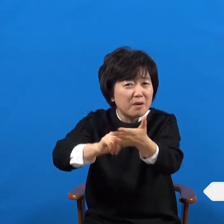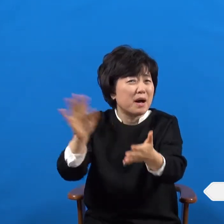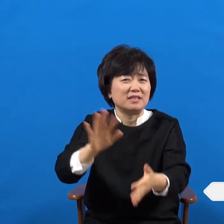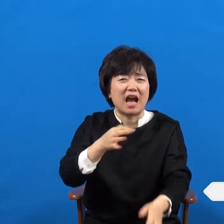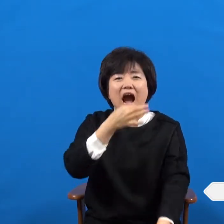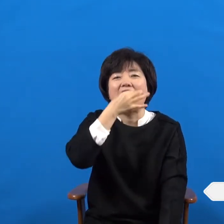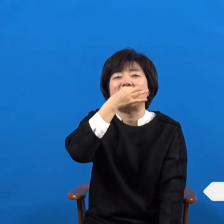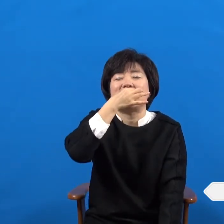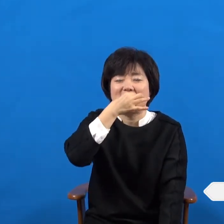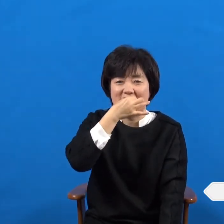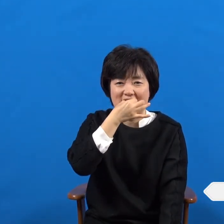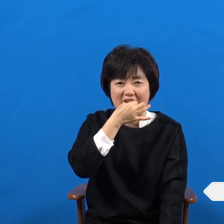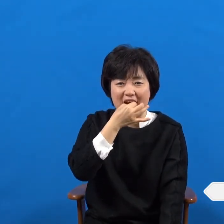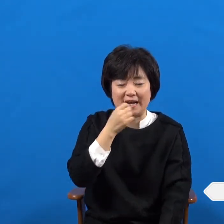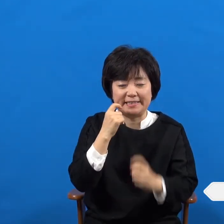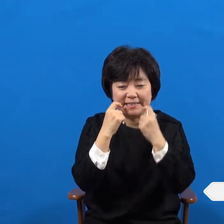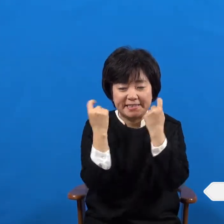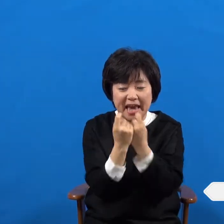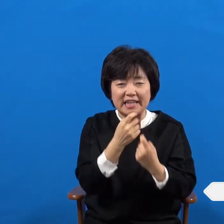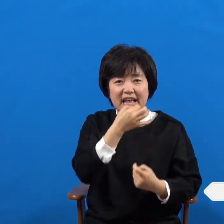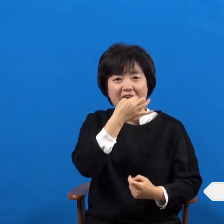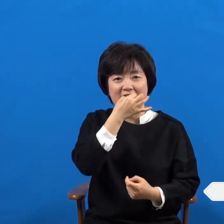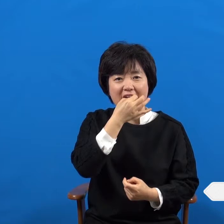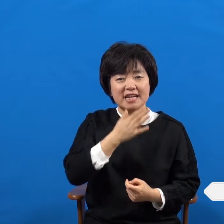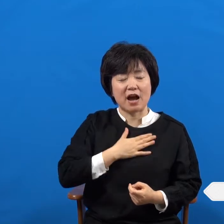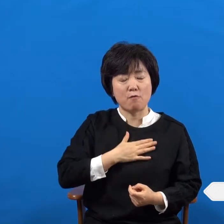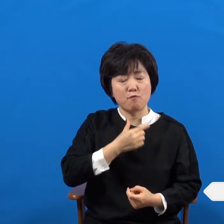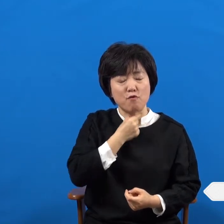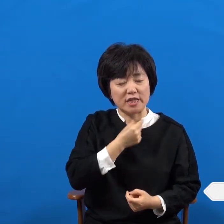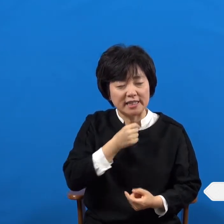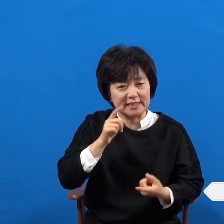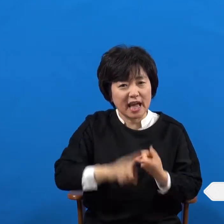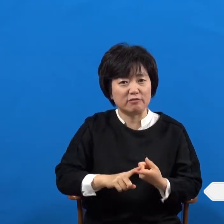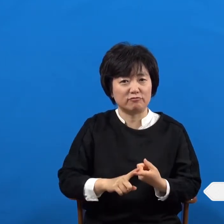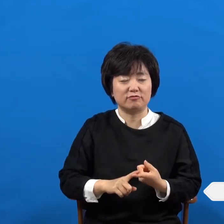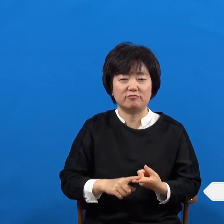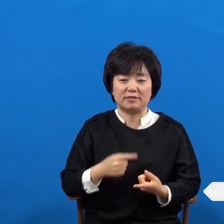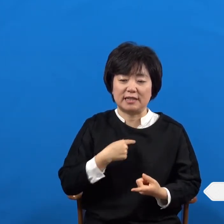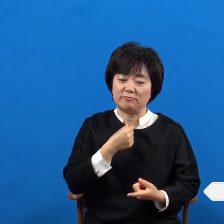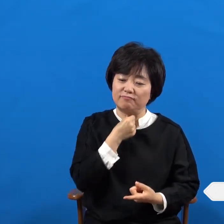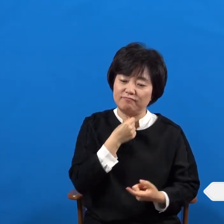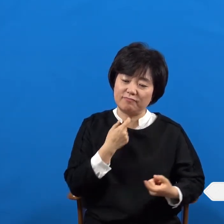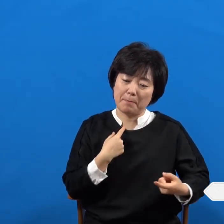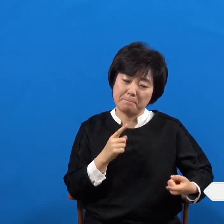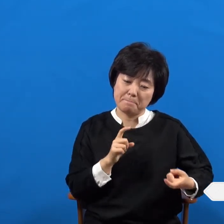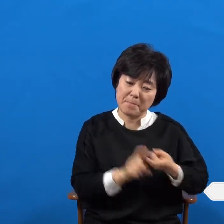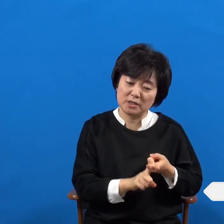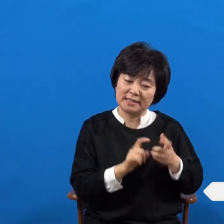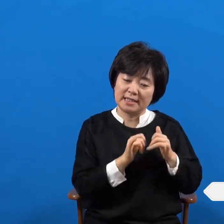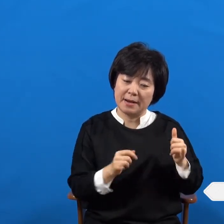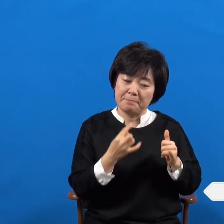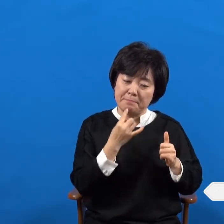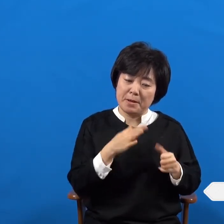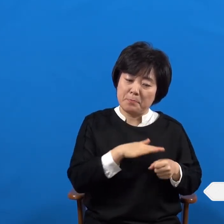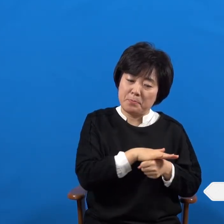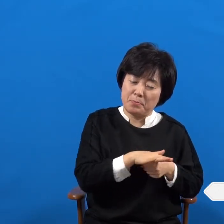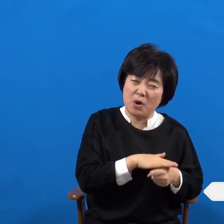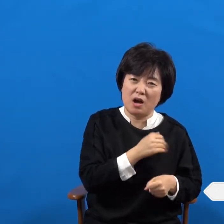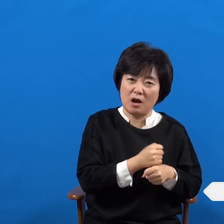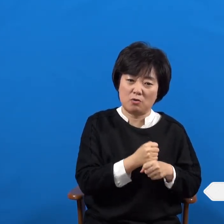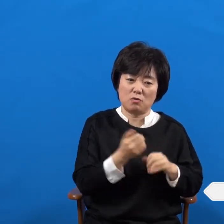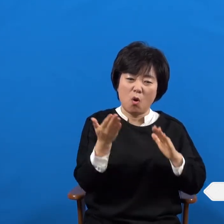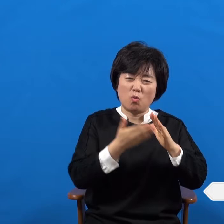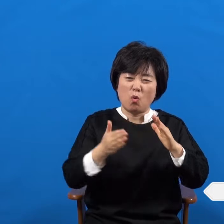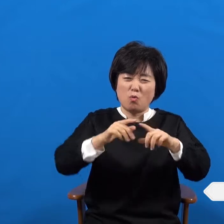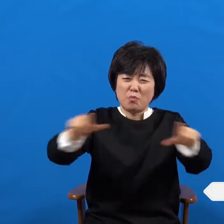사심이더라고요. 자기의 원하는 대로 팔이 안으로 굽는 공평하지 못한,